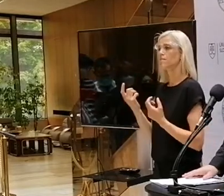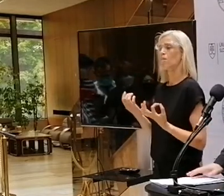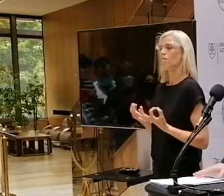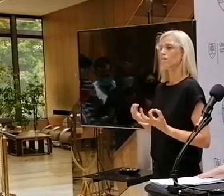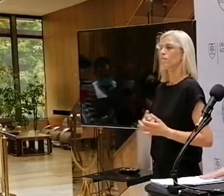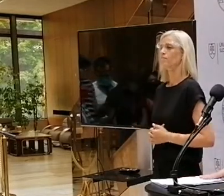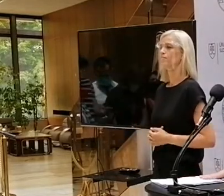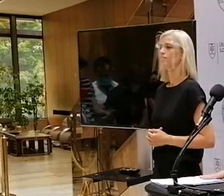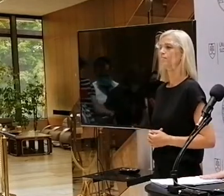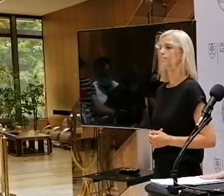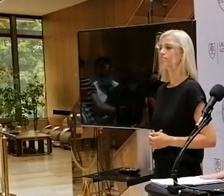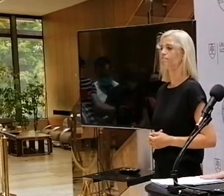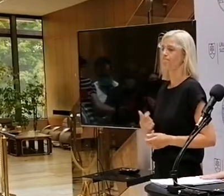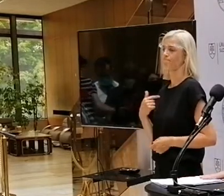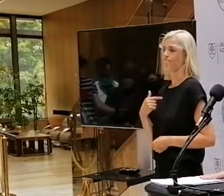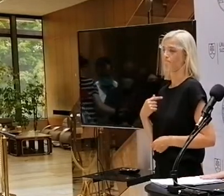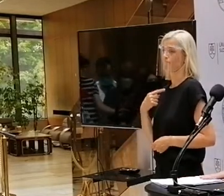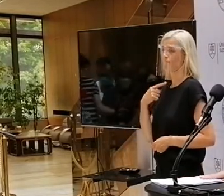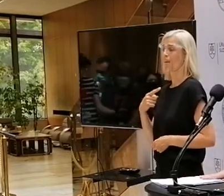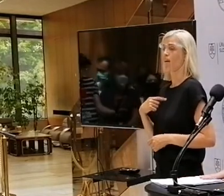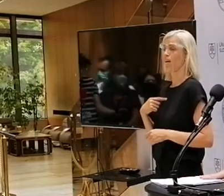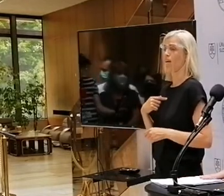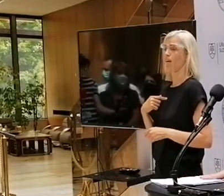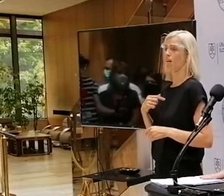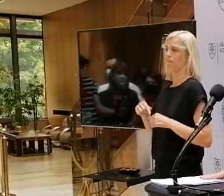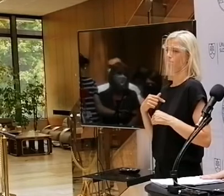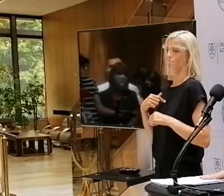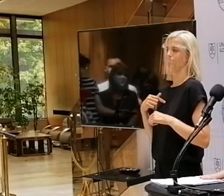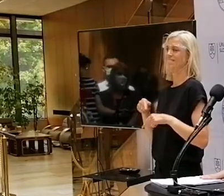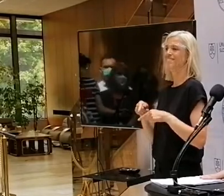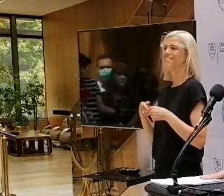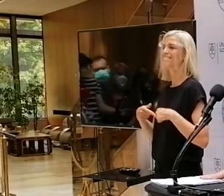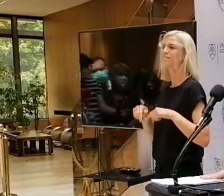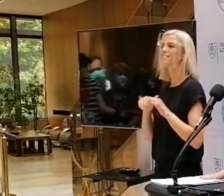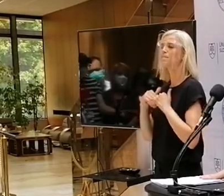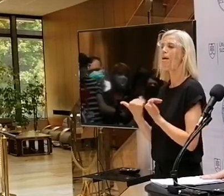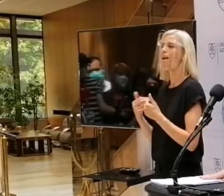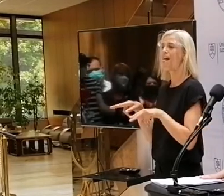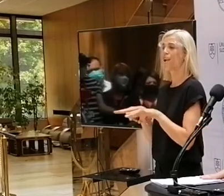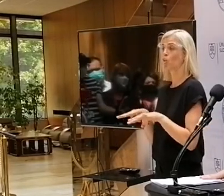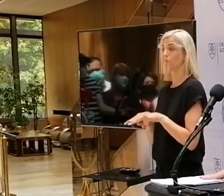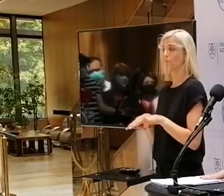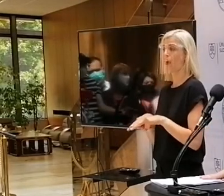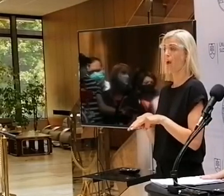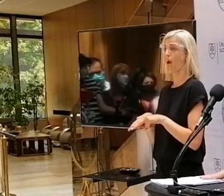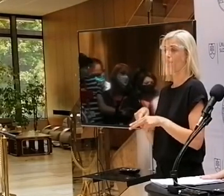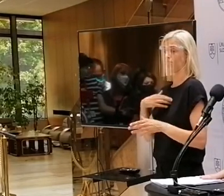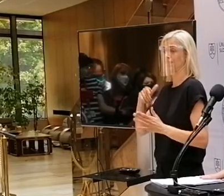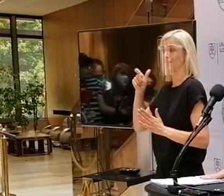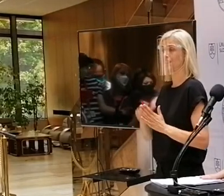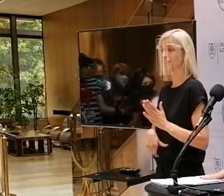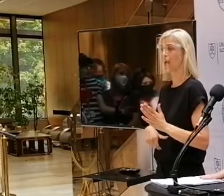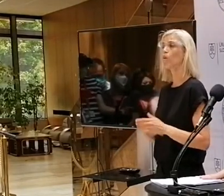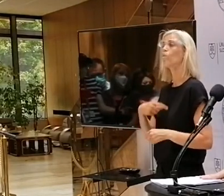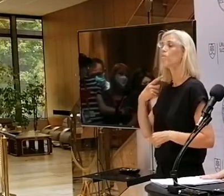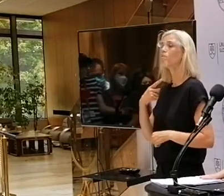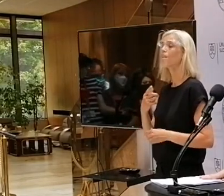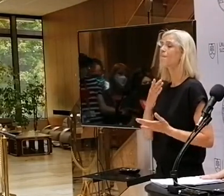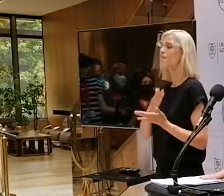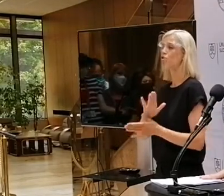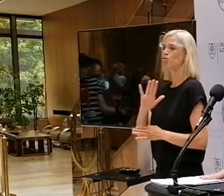Povedal by som, že hnutie Sme rodina od začiatku hovorí, že každý má mať právo si vybrať, či sa